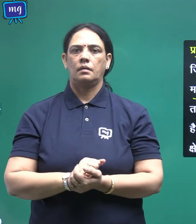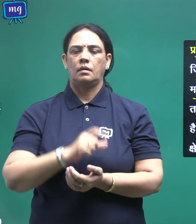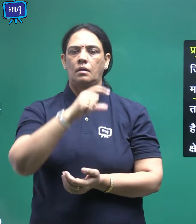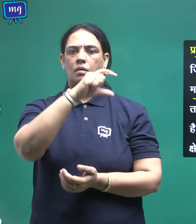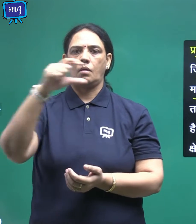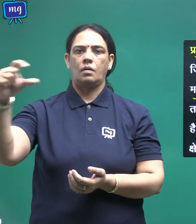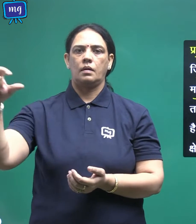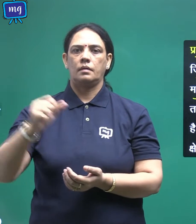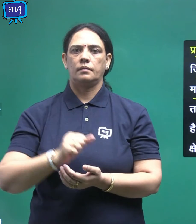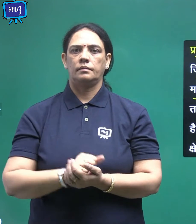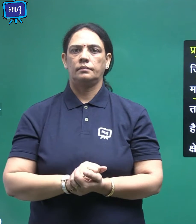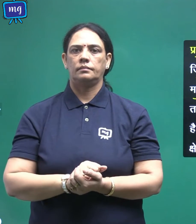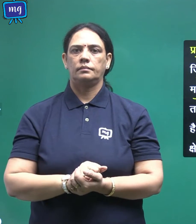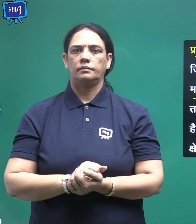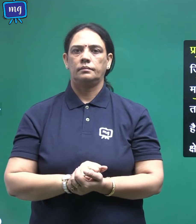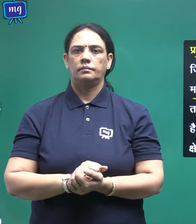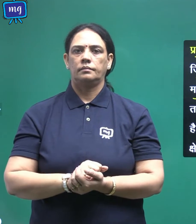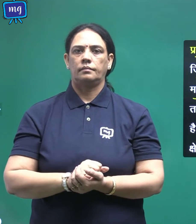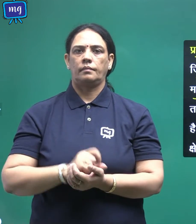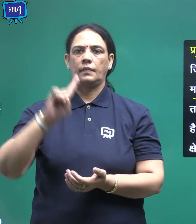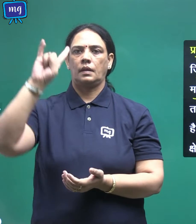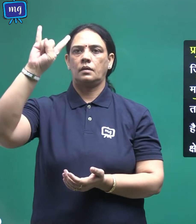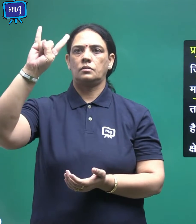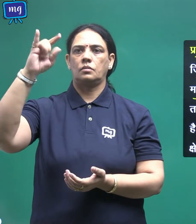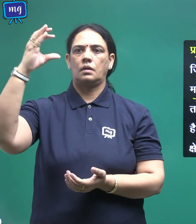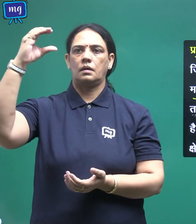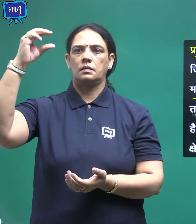तथा 16 सेमी